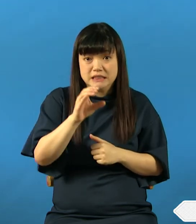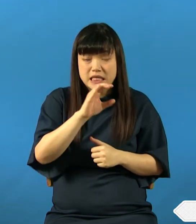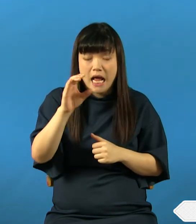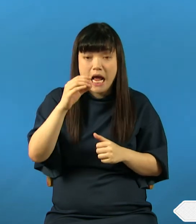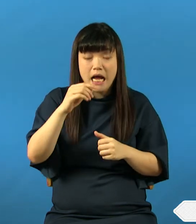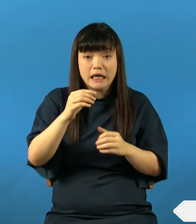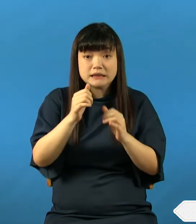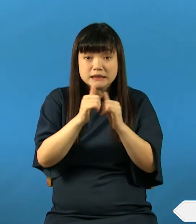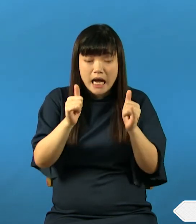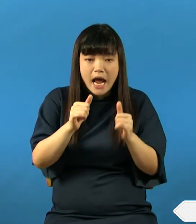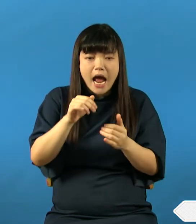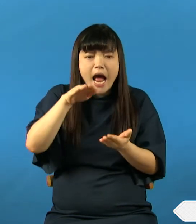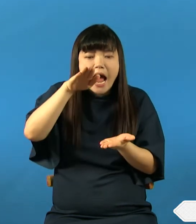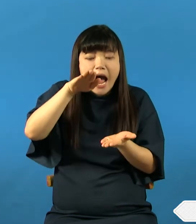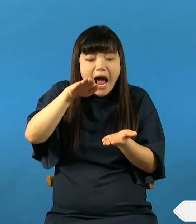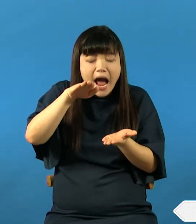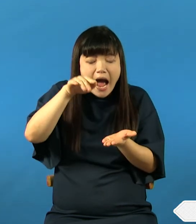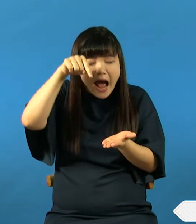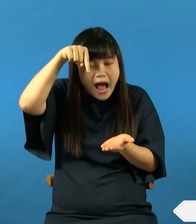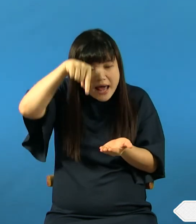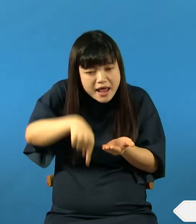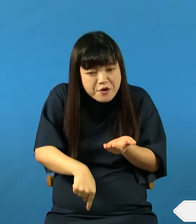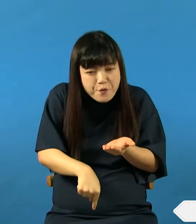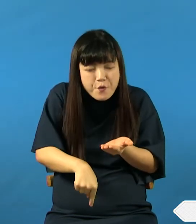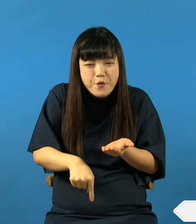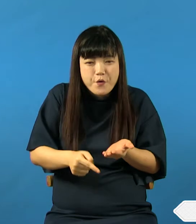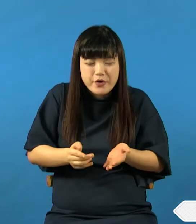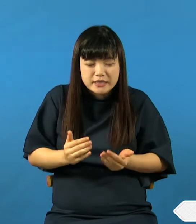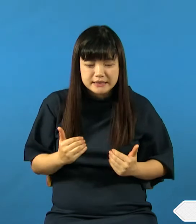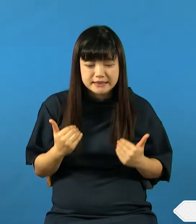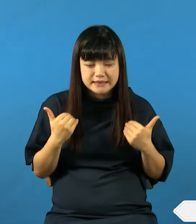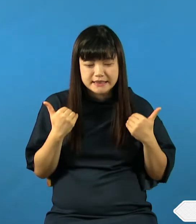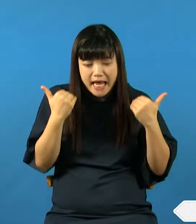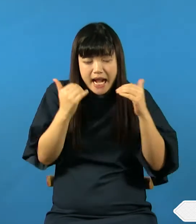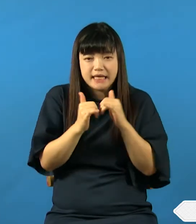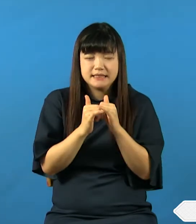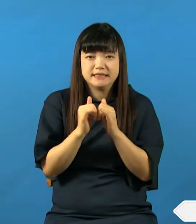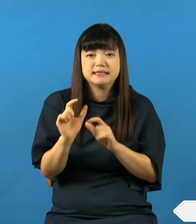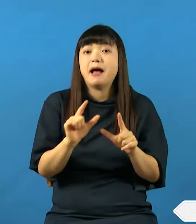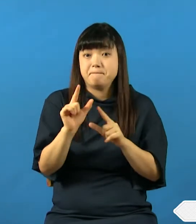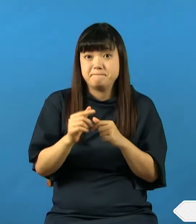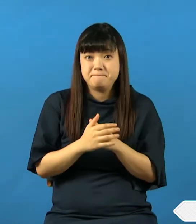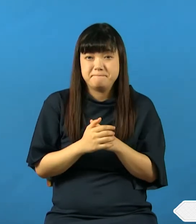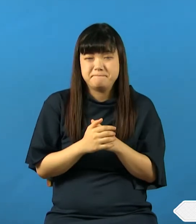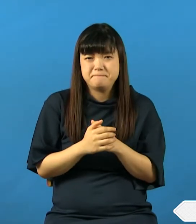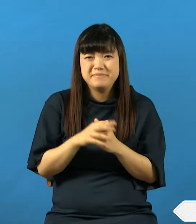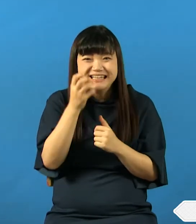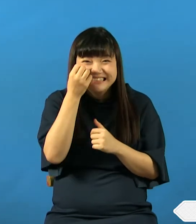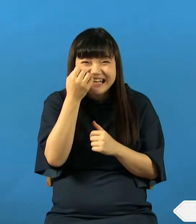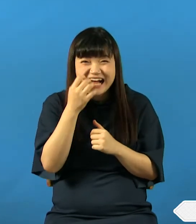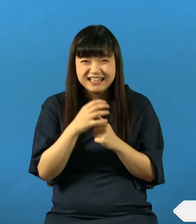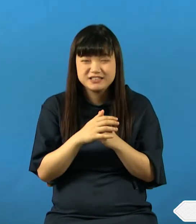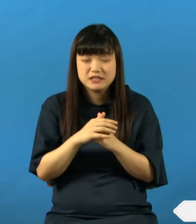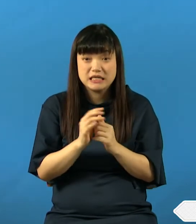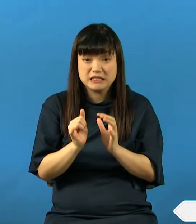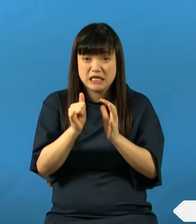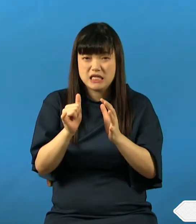신학자 J.I. 패커는 그것을 아래로 자라는 삶이라고 표현을 했습니다. 아래로 자라는